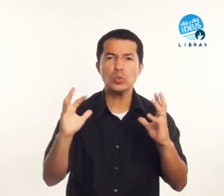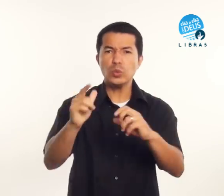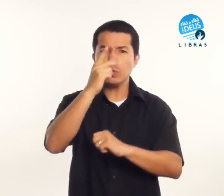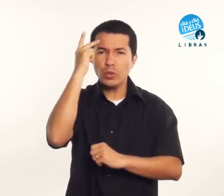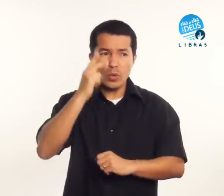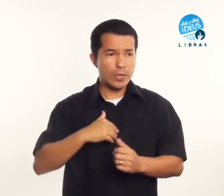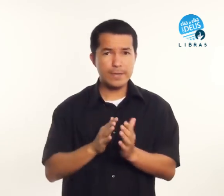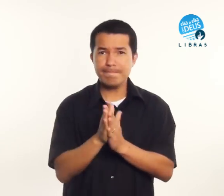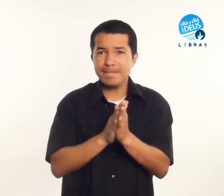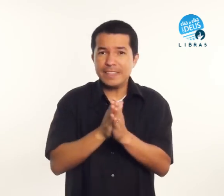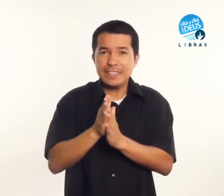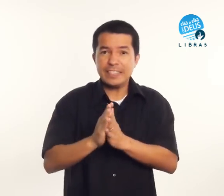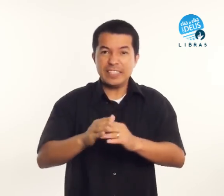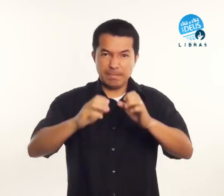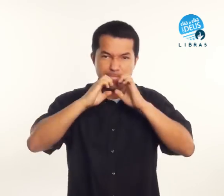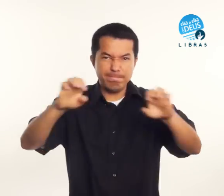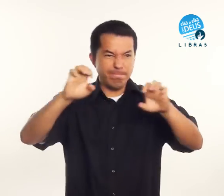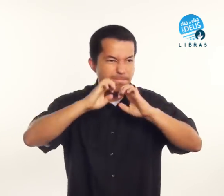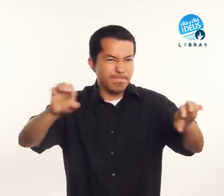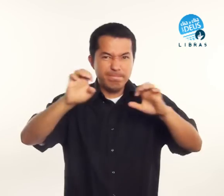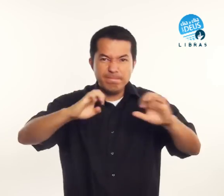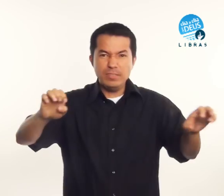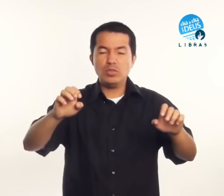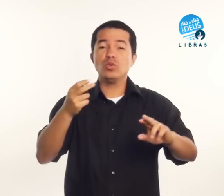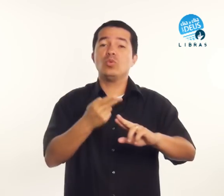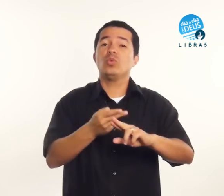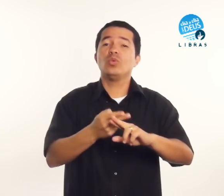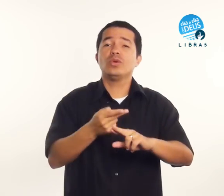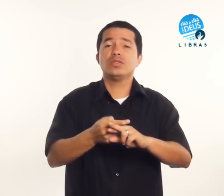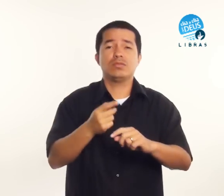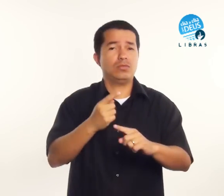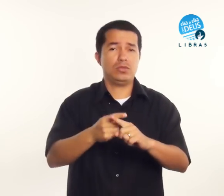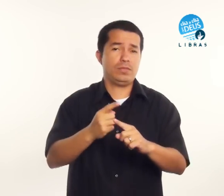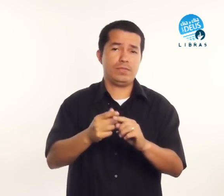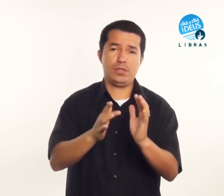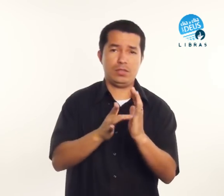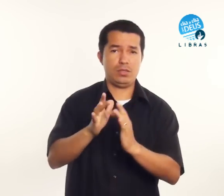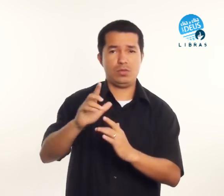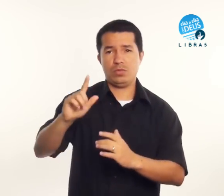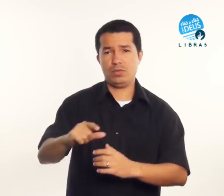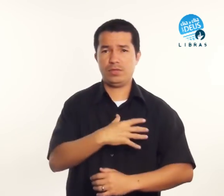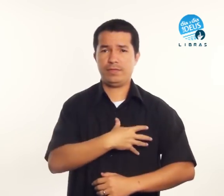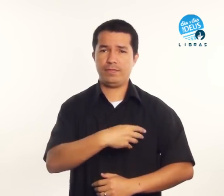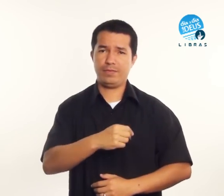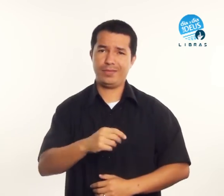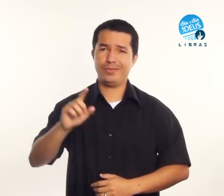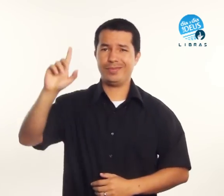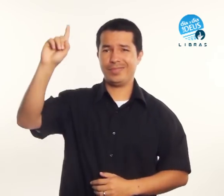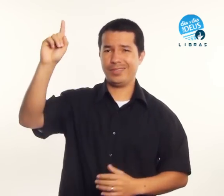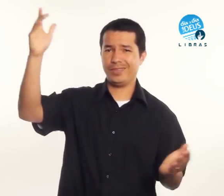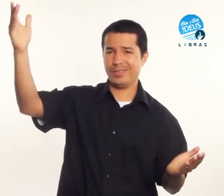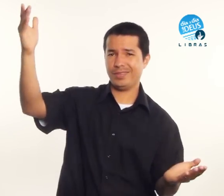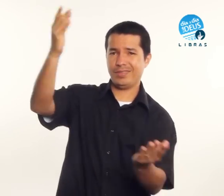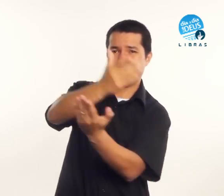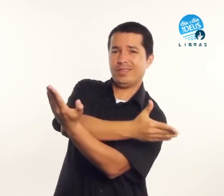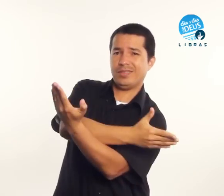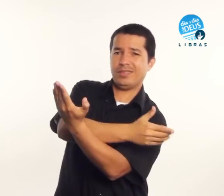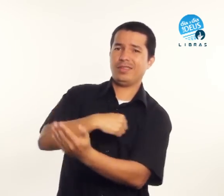Deus? A Bíblia vai dizer que uma das grandes batalhas espirituais que nós vivemos é porque nós estamos inseridos dentro